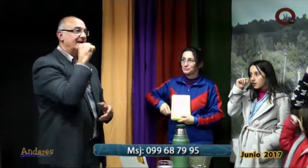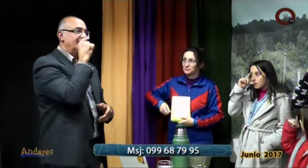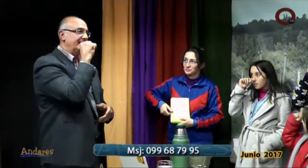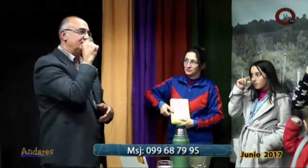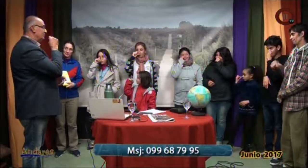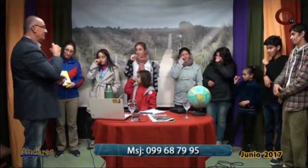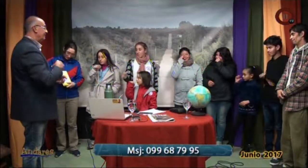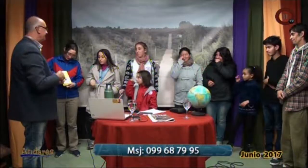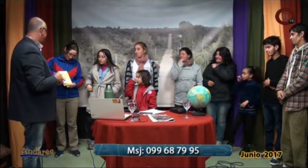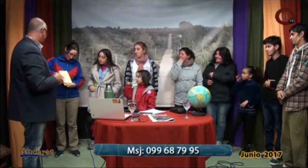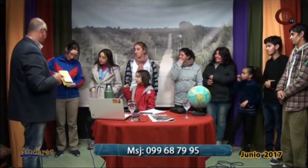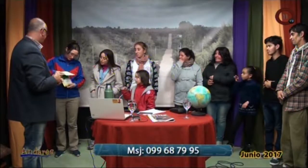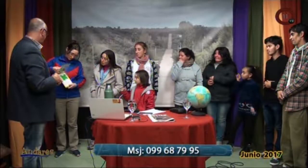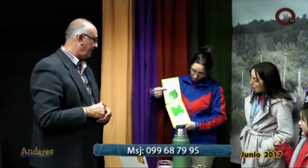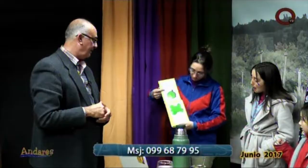Amarillo